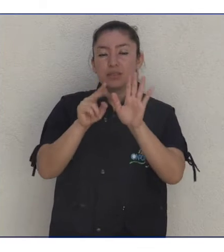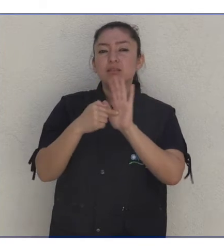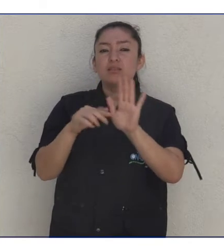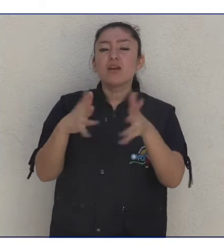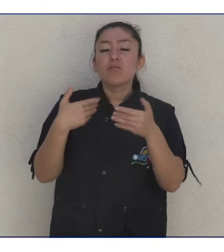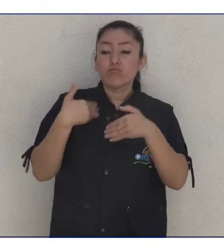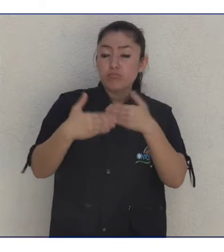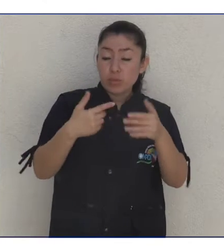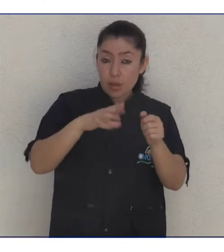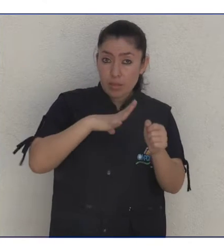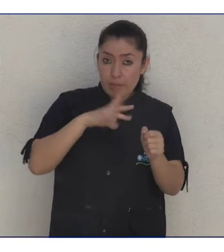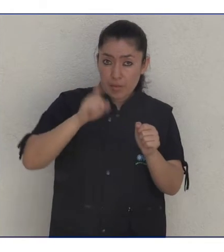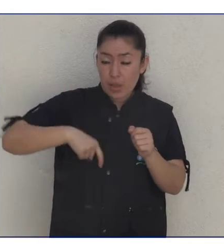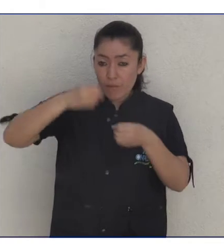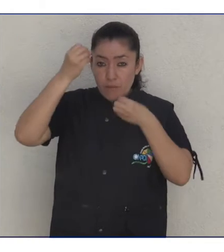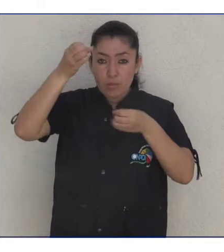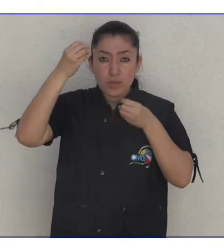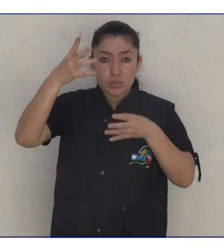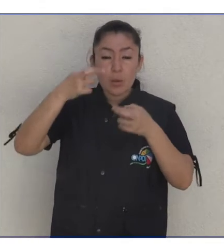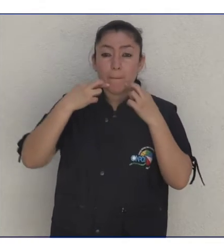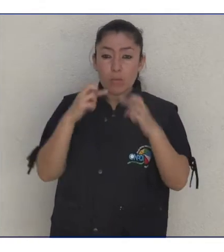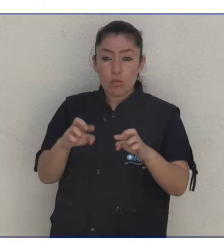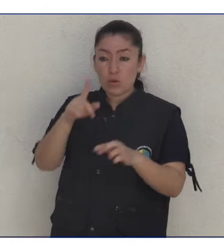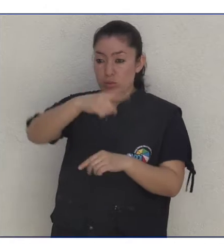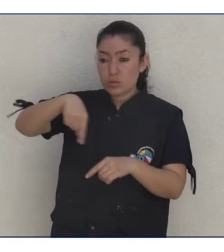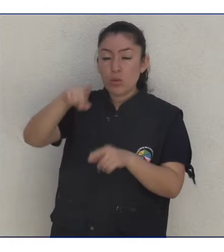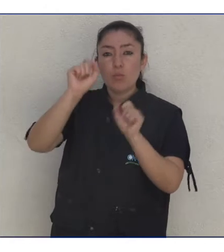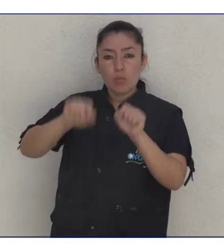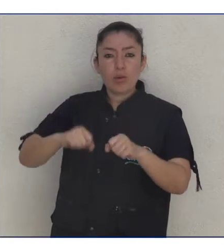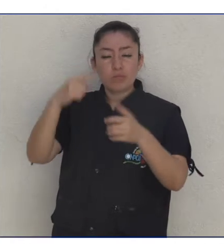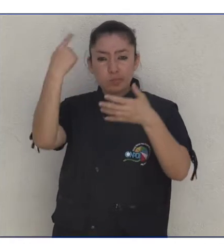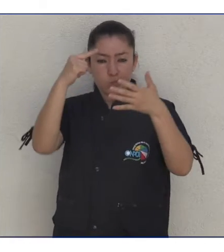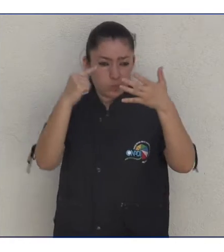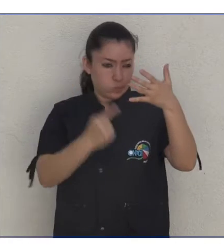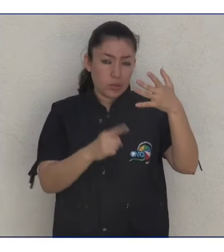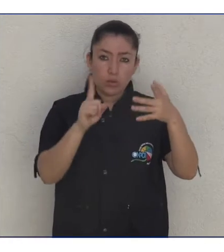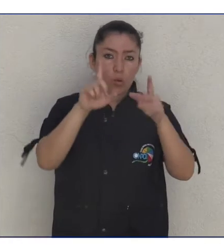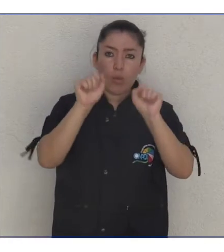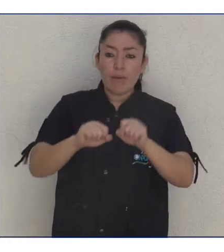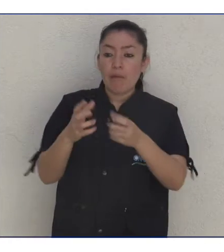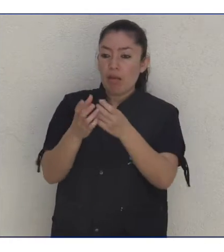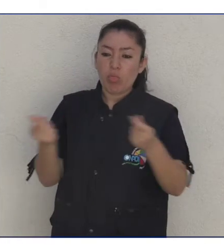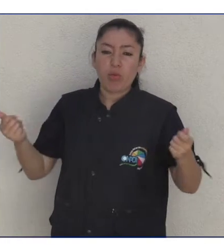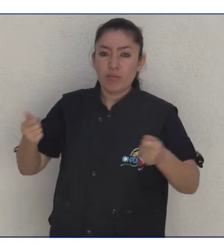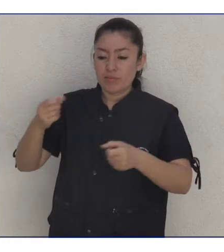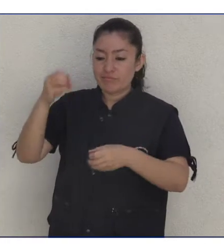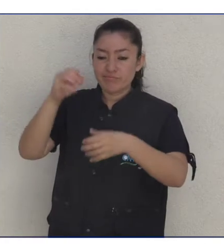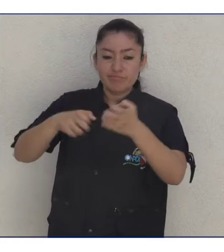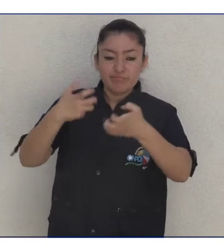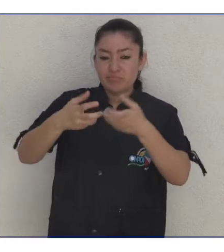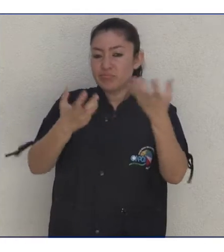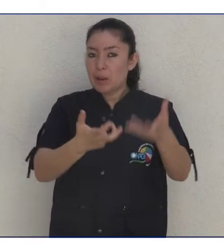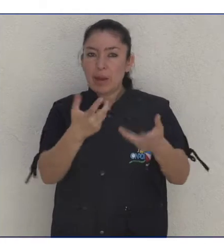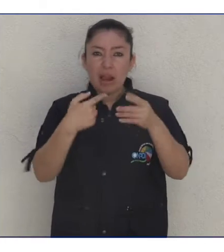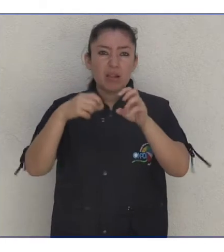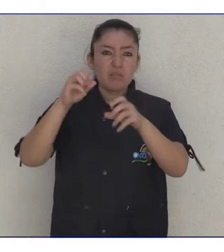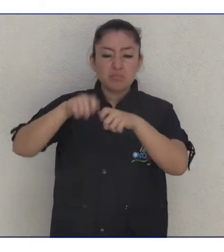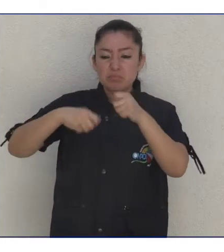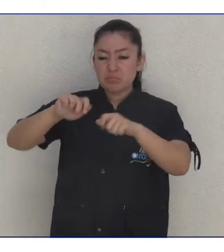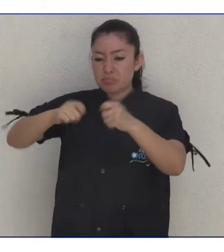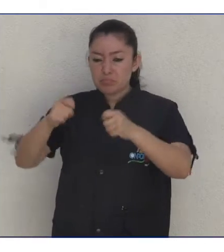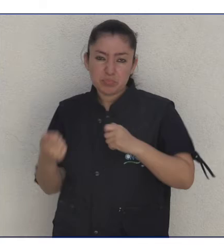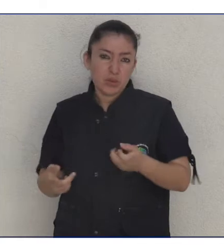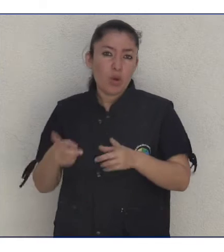La información pública localizada y localizable en los archivos administrativos no podrá destruirse, alterarse,